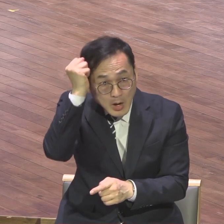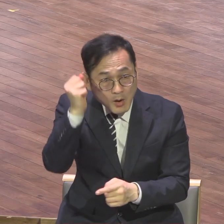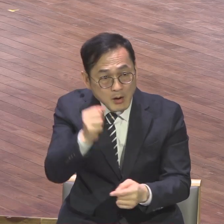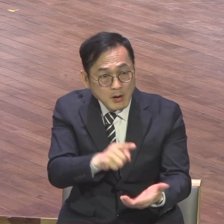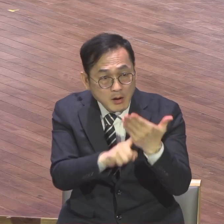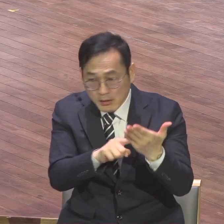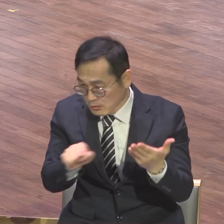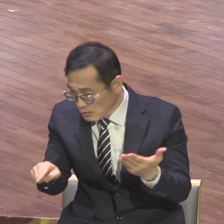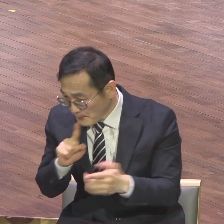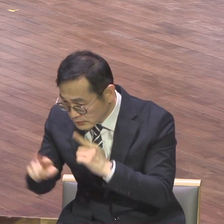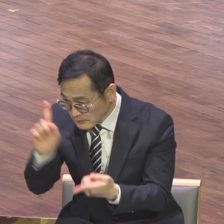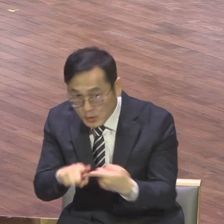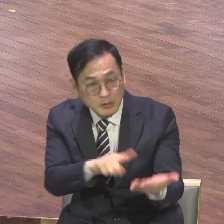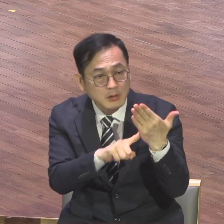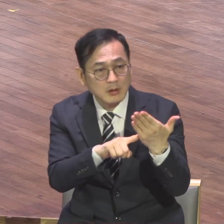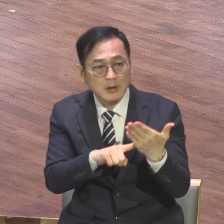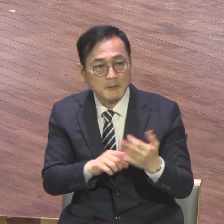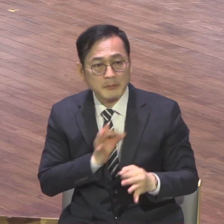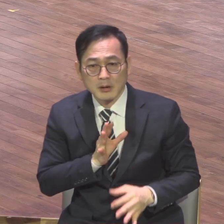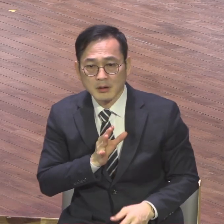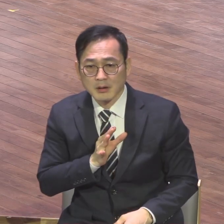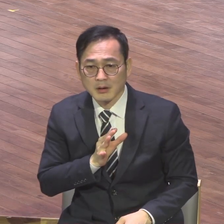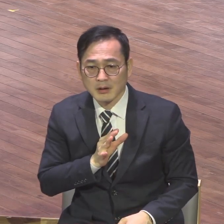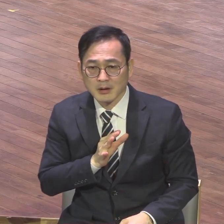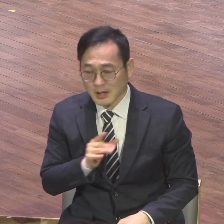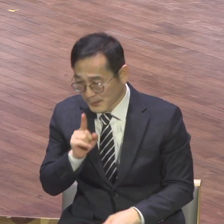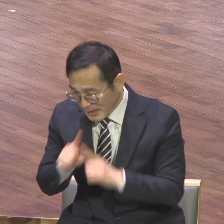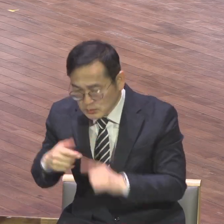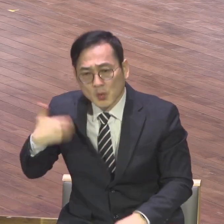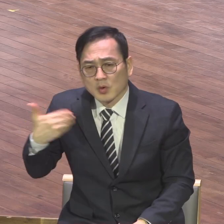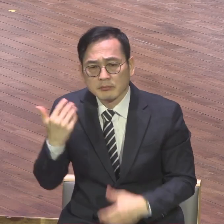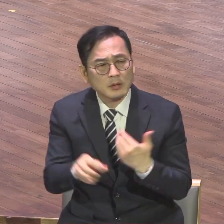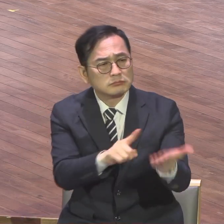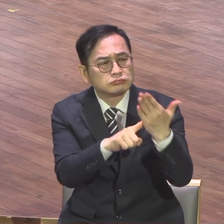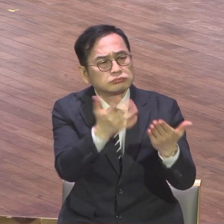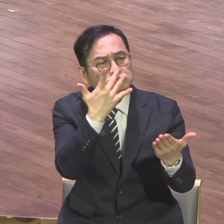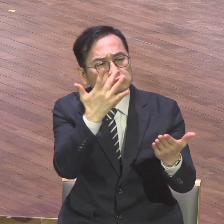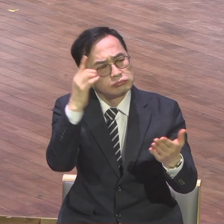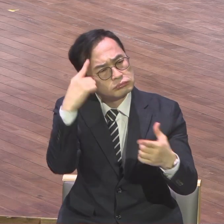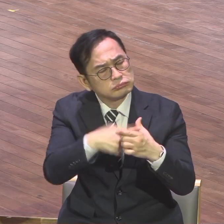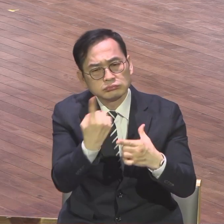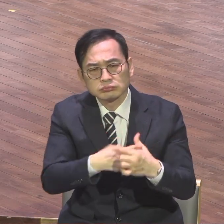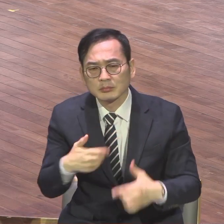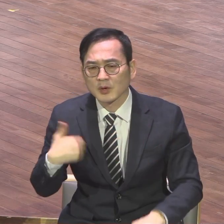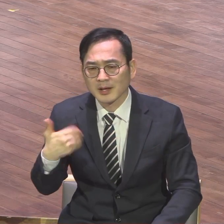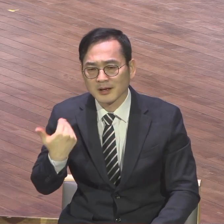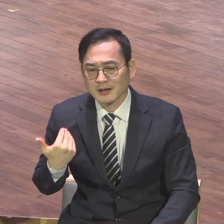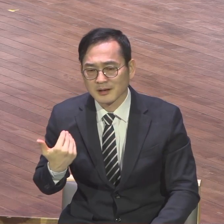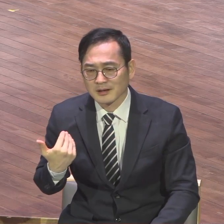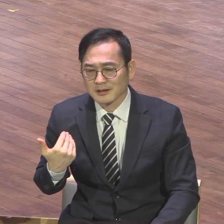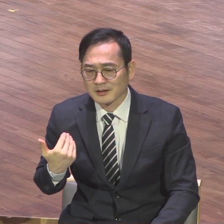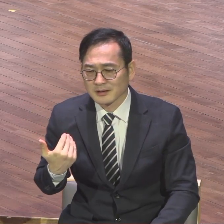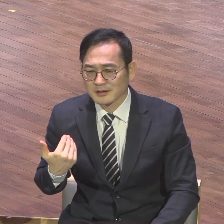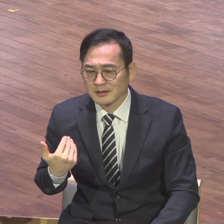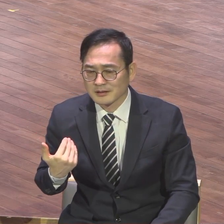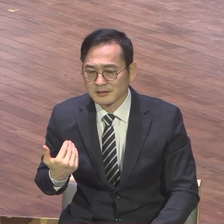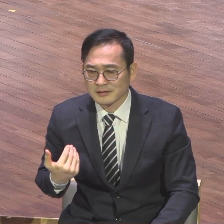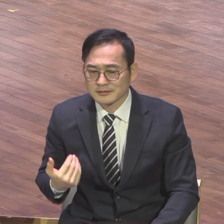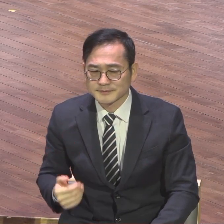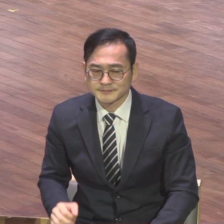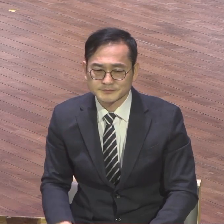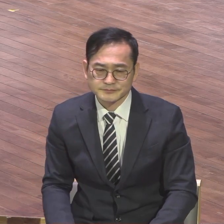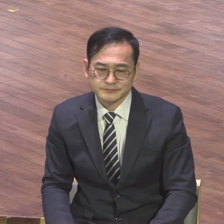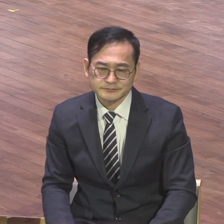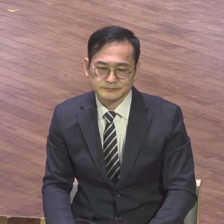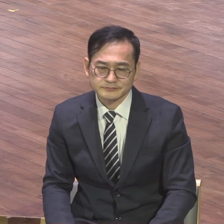없고 기대한 적도 없기 때문에 되는지 아닌지 몰라. 그게 다 종교라 그래요. 기독교 종교. 그래서 할